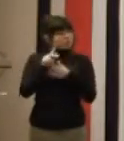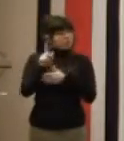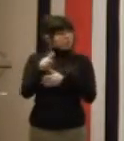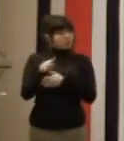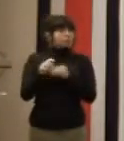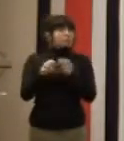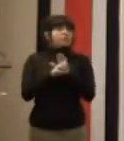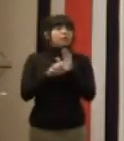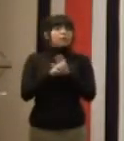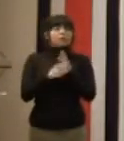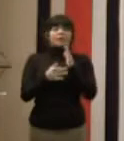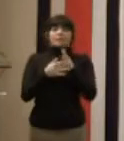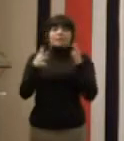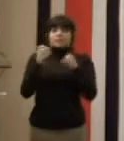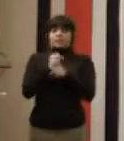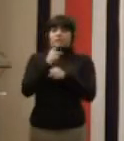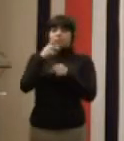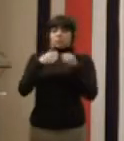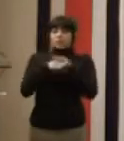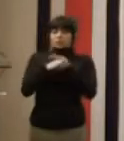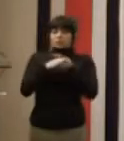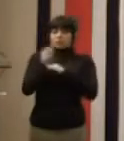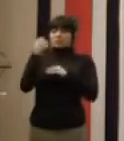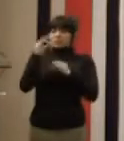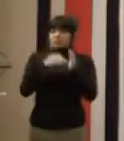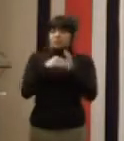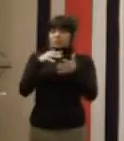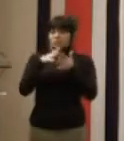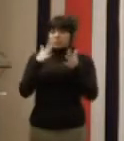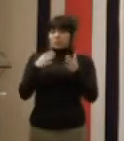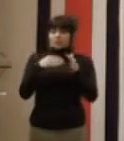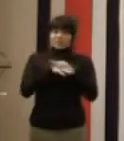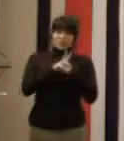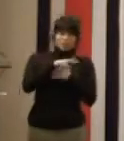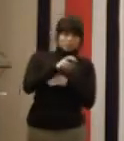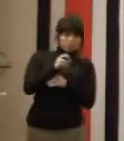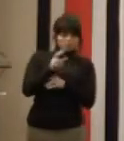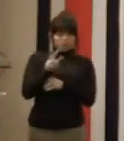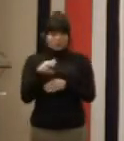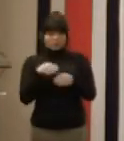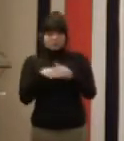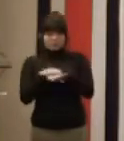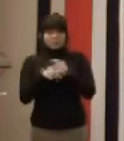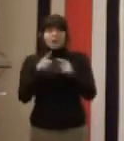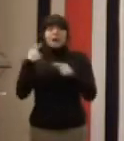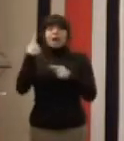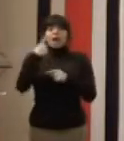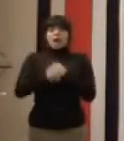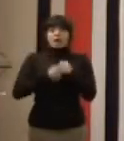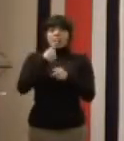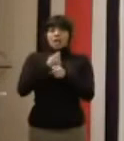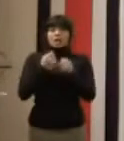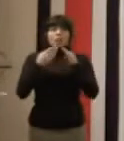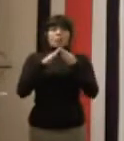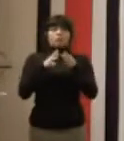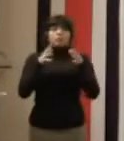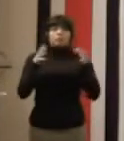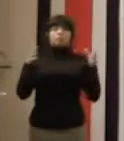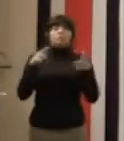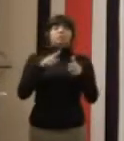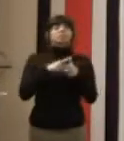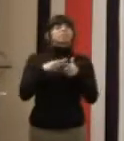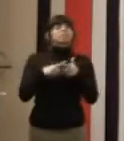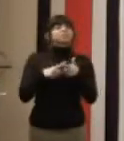ejemplo, el TEC hizo una admisión de 17.000 estudiantes donde entran 2.000 o 3.000 y cada año, pues obviamente la población aumenta. Entonces,